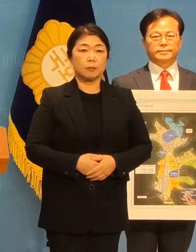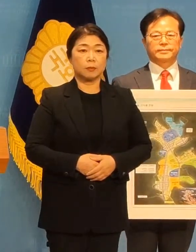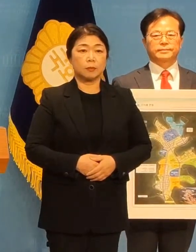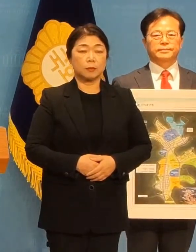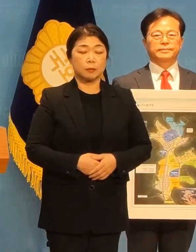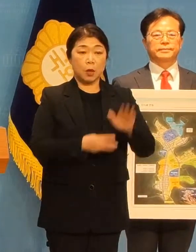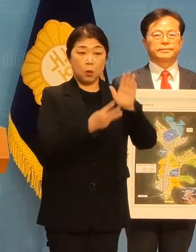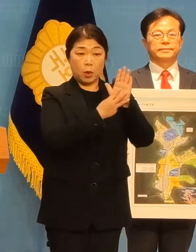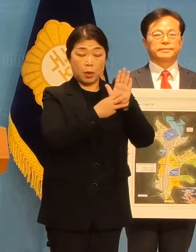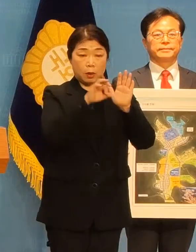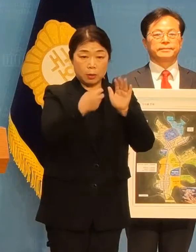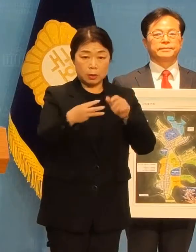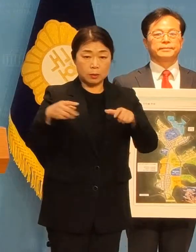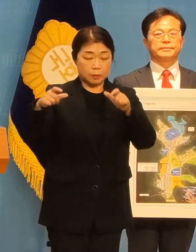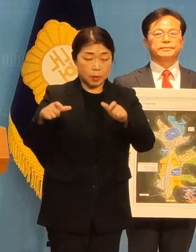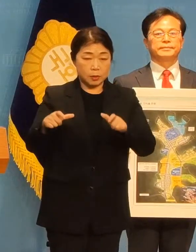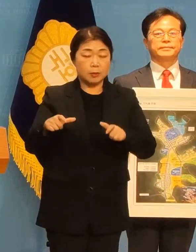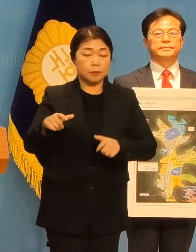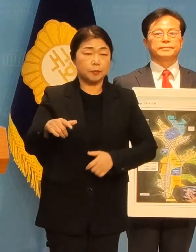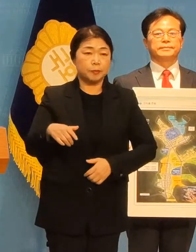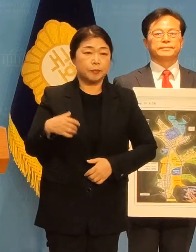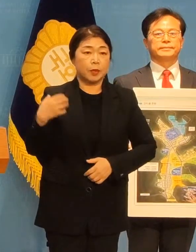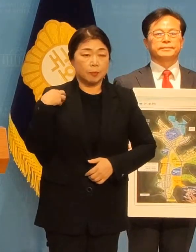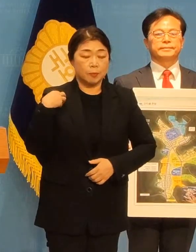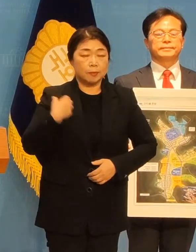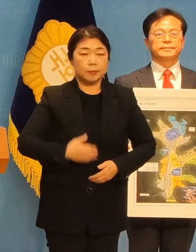관악을 당협위원장 이성시입니다.